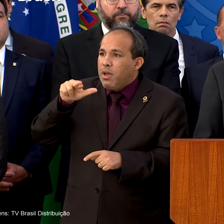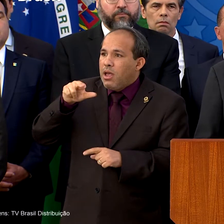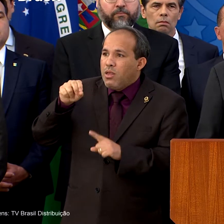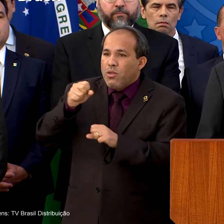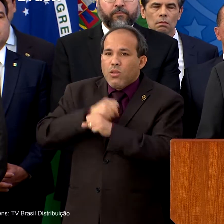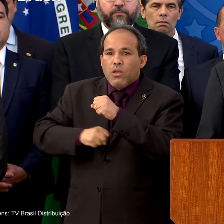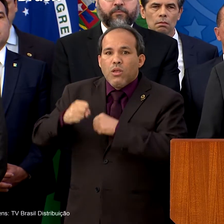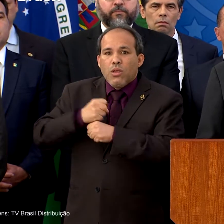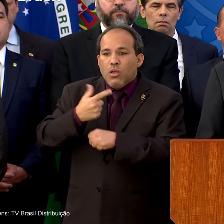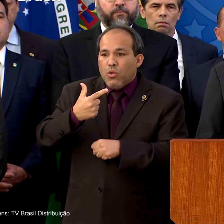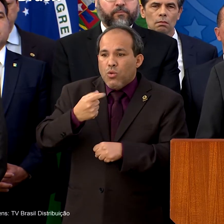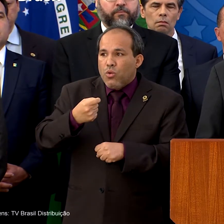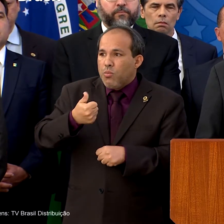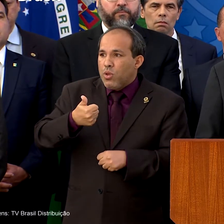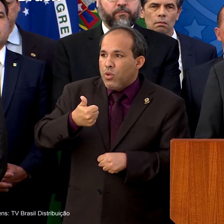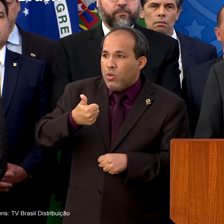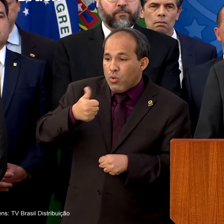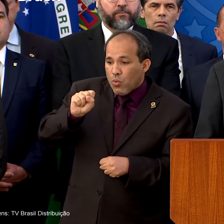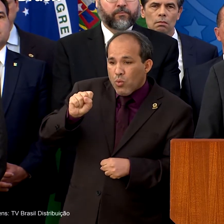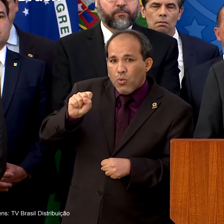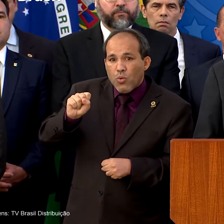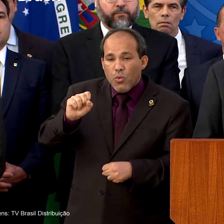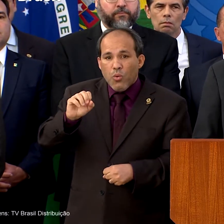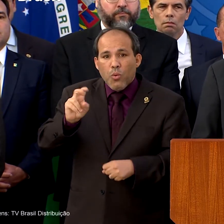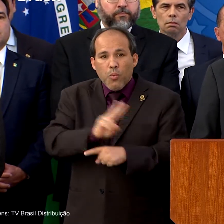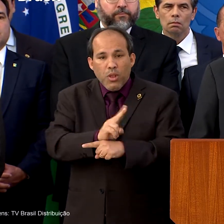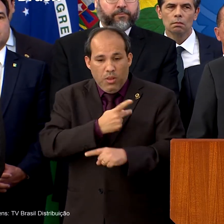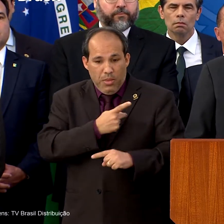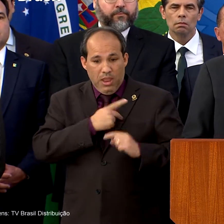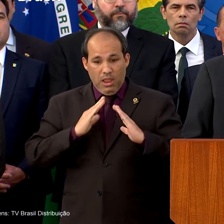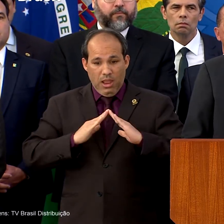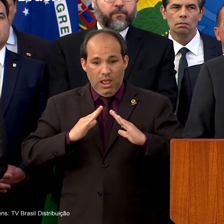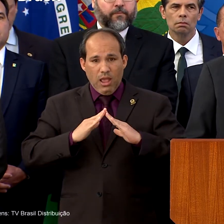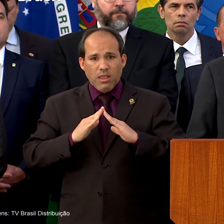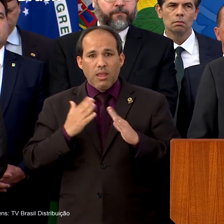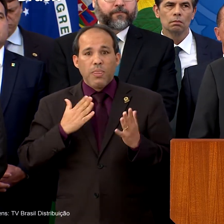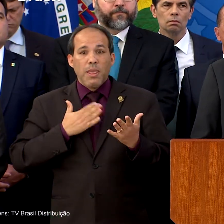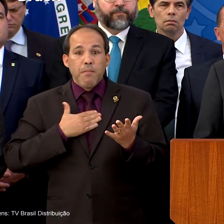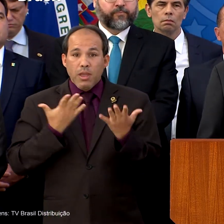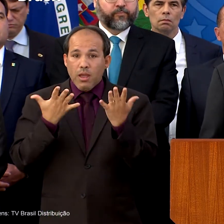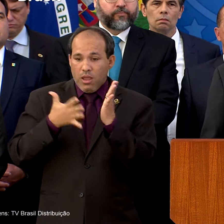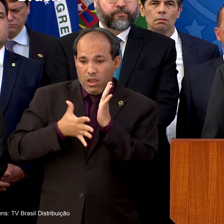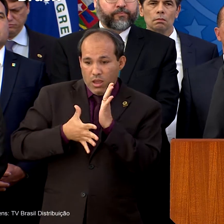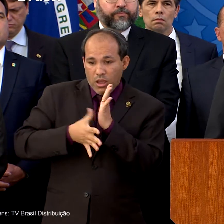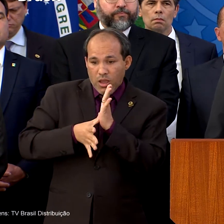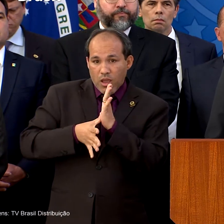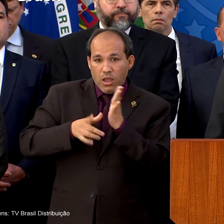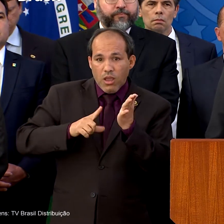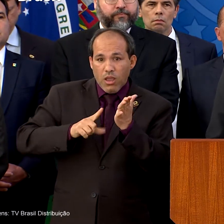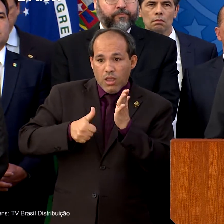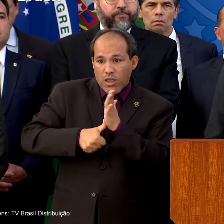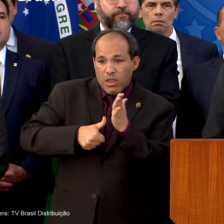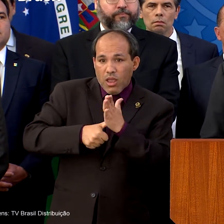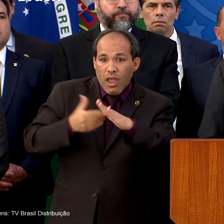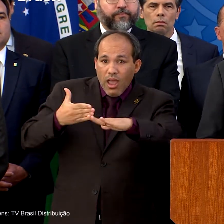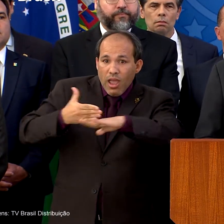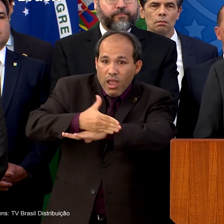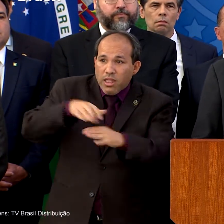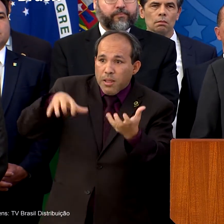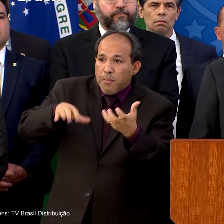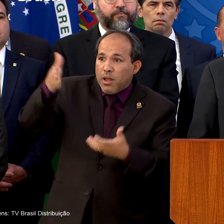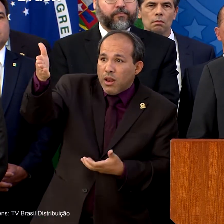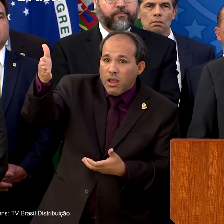portelo para minha casa e ir as minhas digitais dos painéis representa a câmara